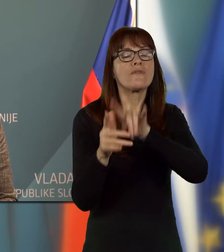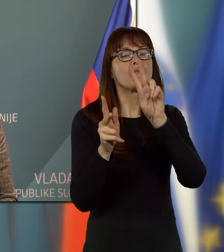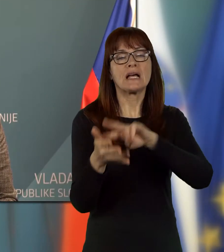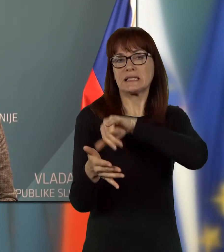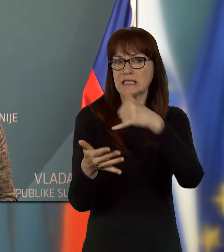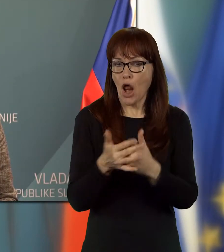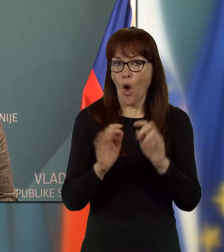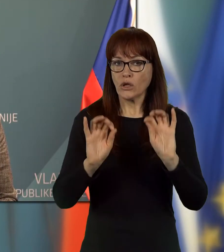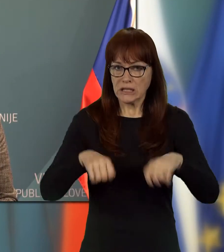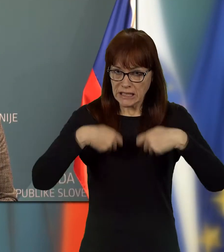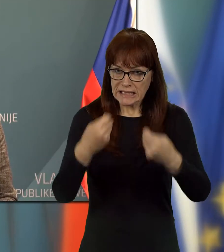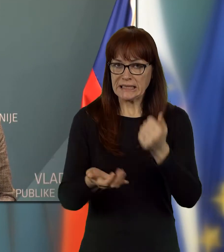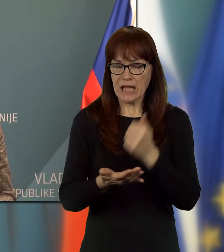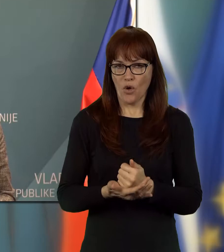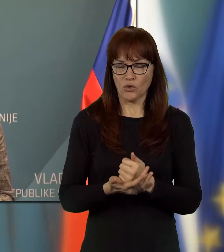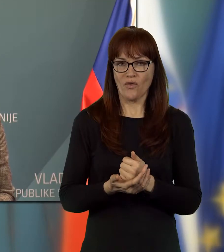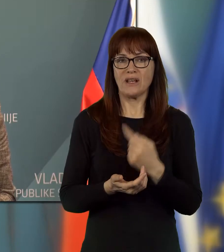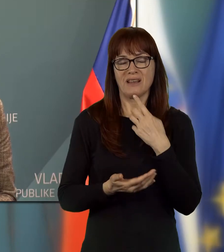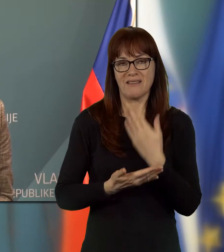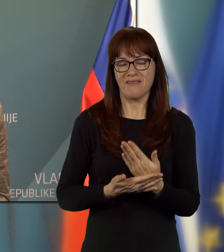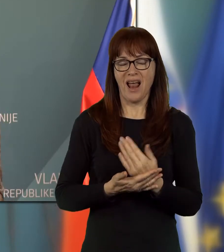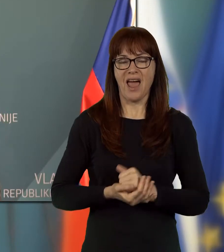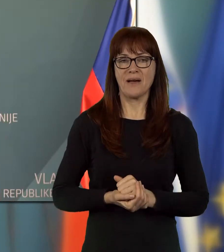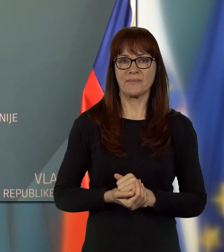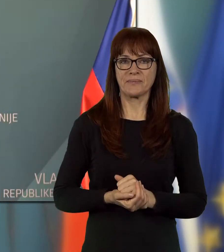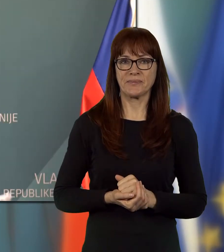v celoti zagotovili. Hvala.